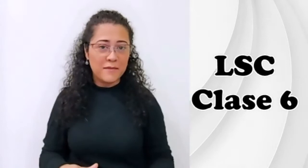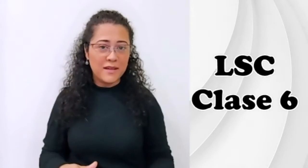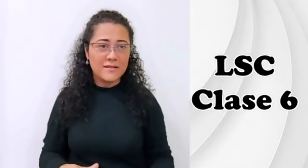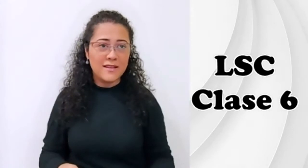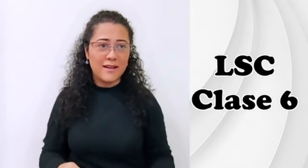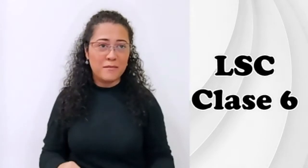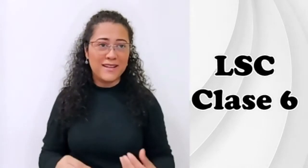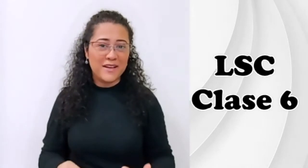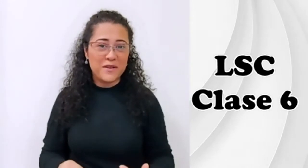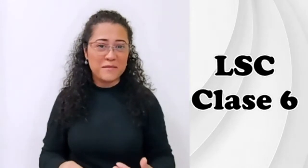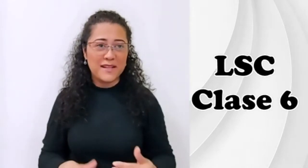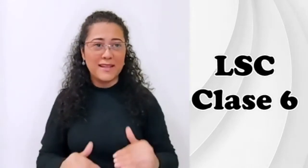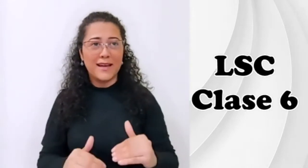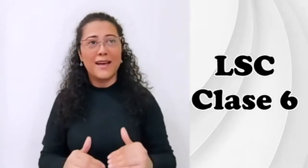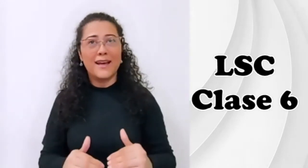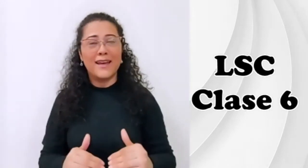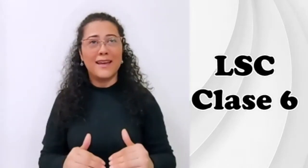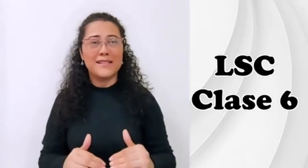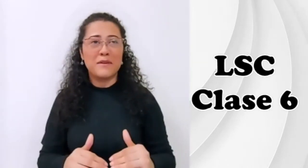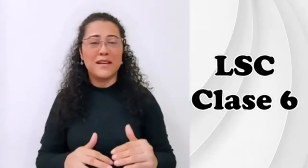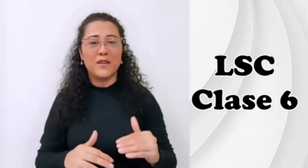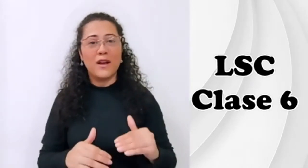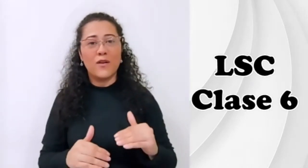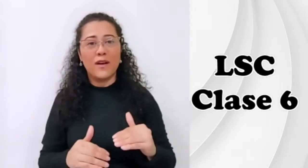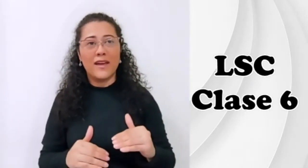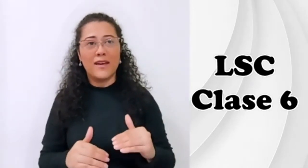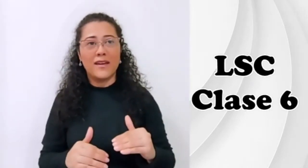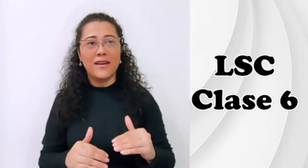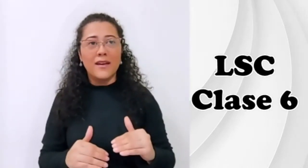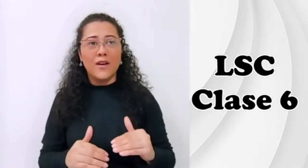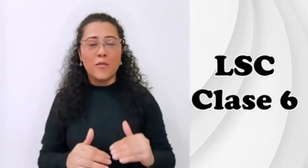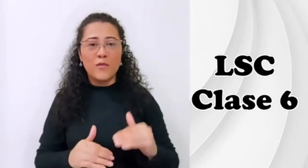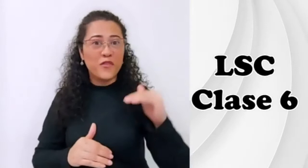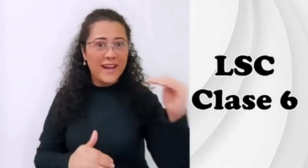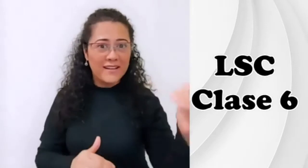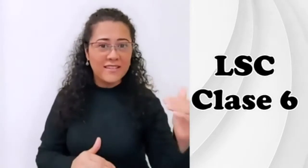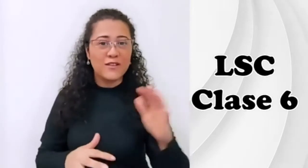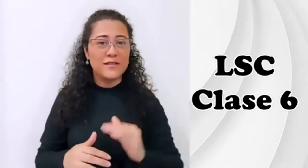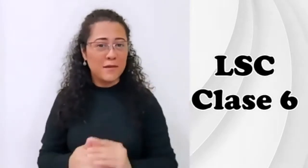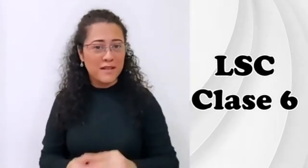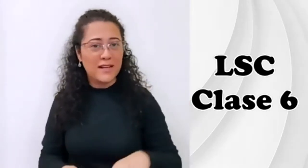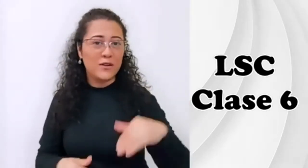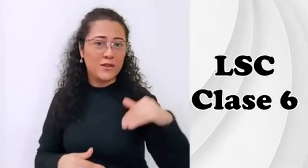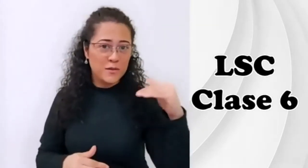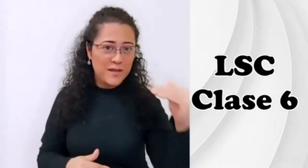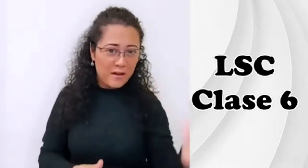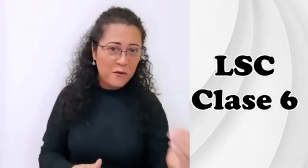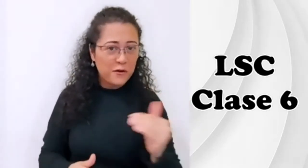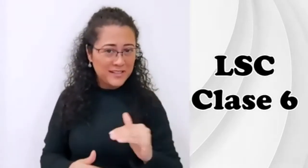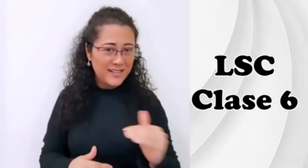también si el predicador está predicando algo que como fuerte, entonces también el otro sube la voz y eso.